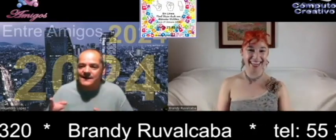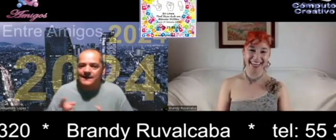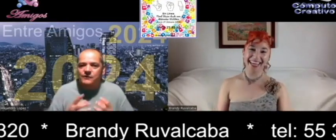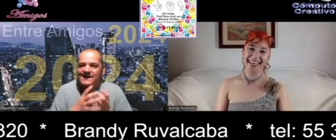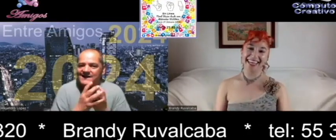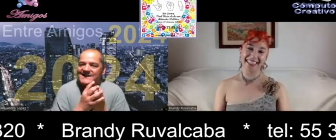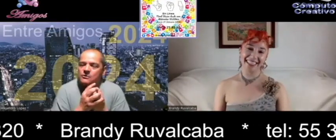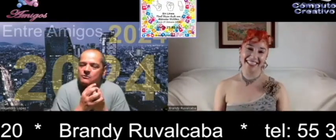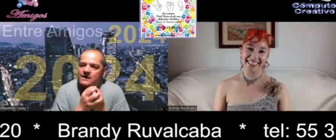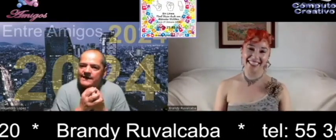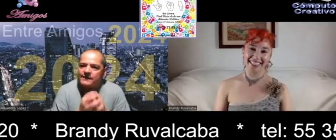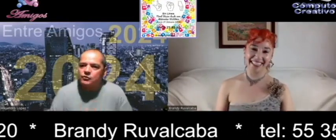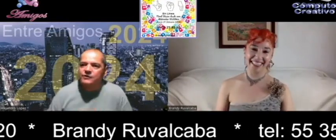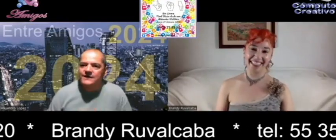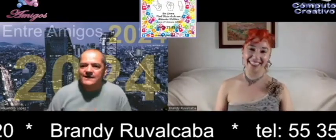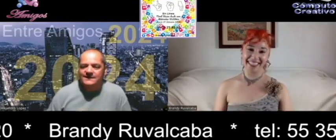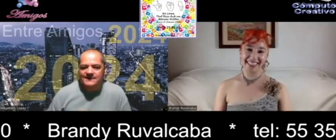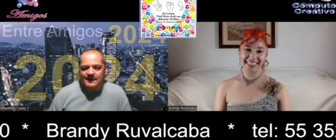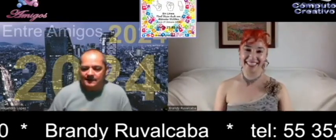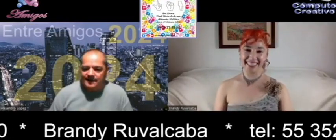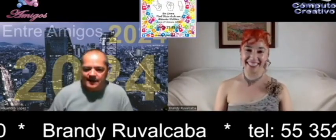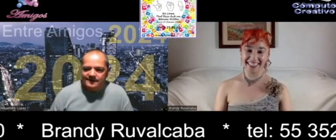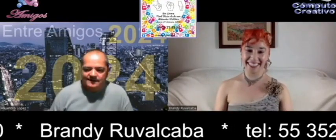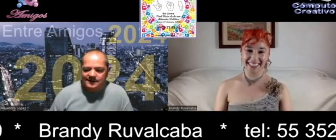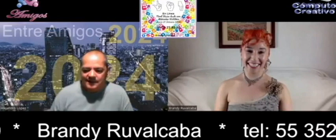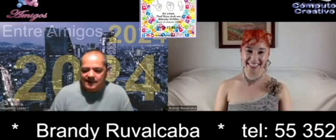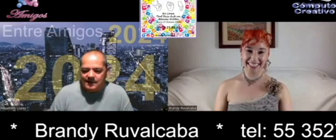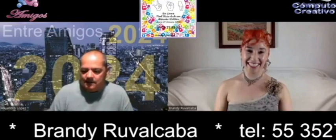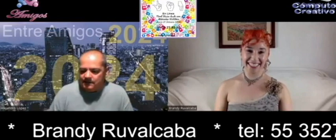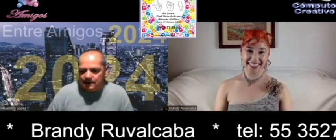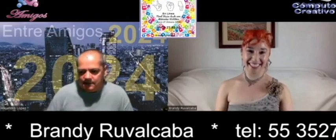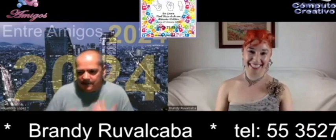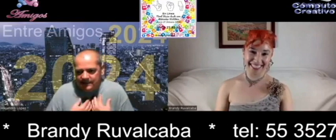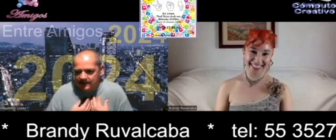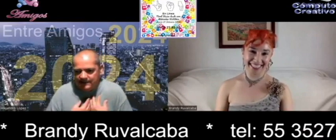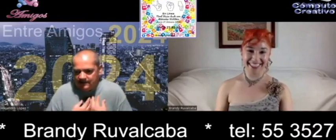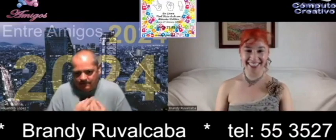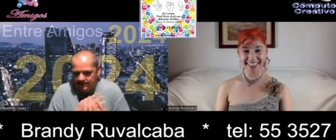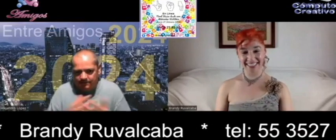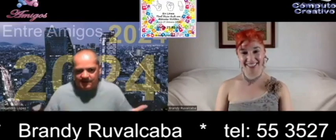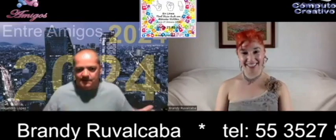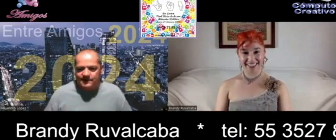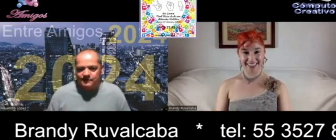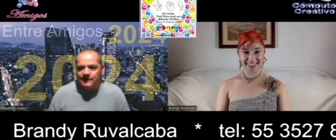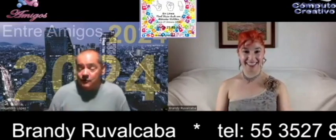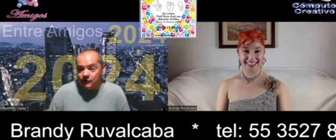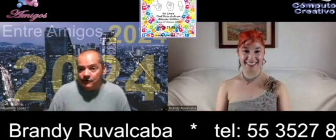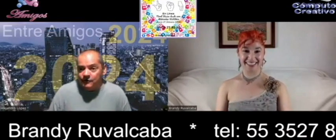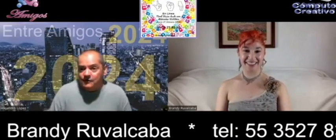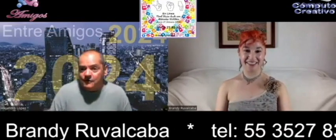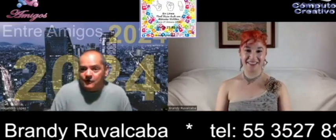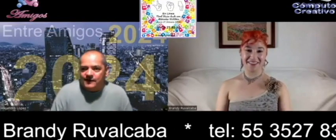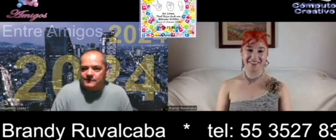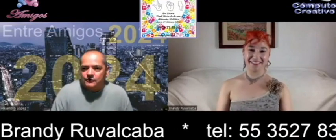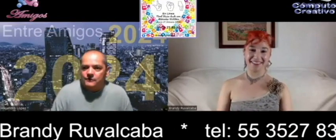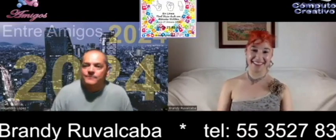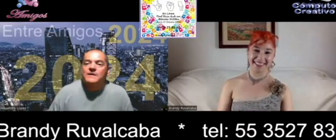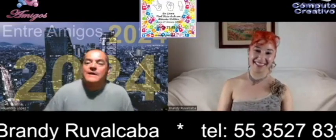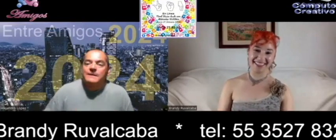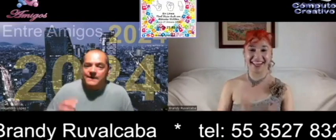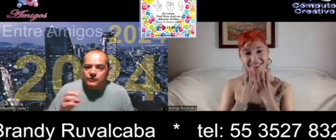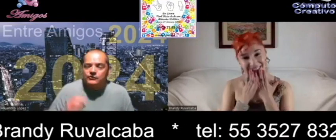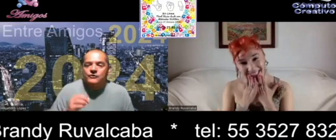que manejan una energía como la que tú tienes, que la verdad, a mí me tienes completamente impresionado con eso,